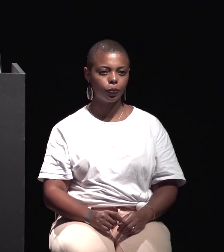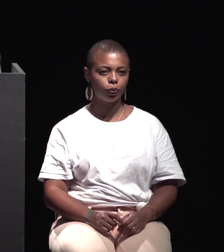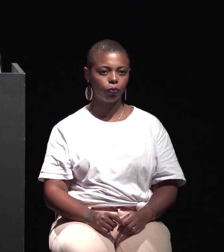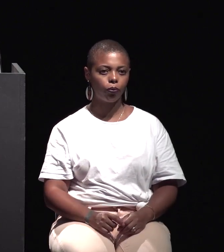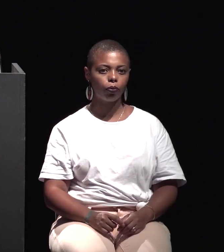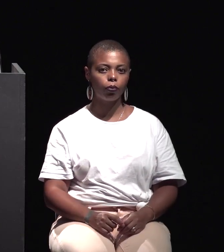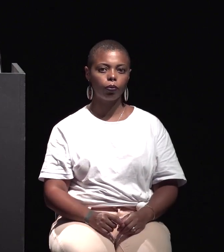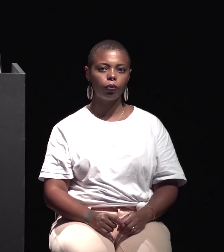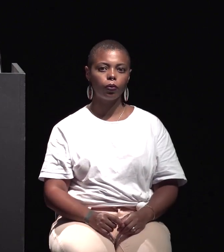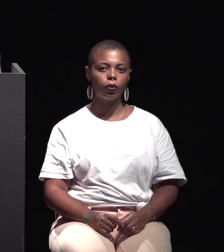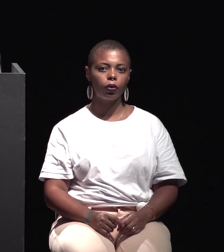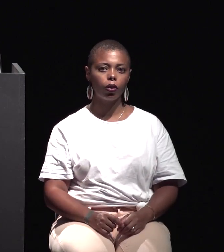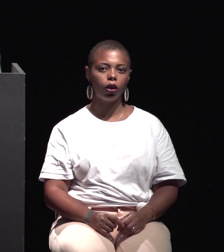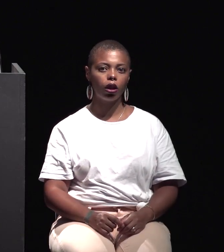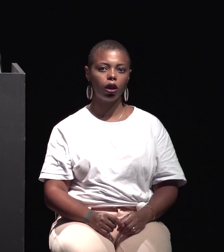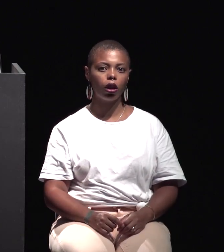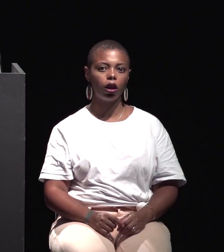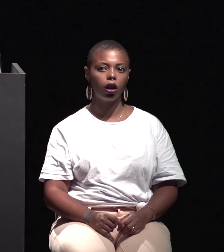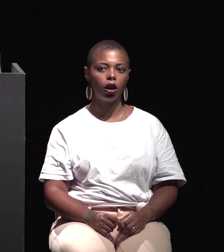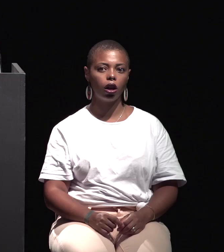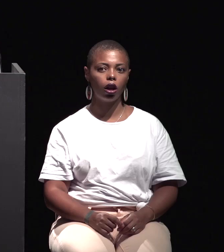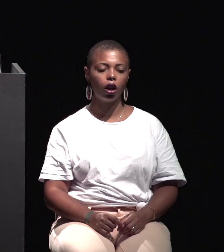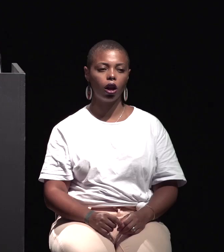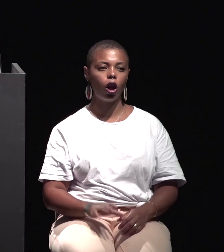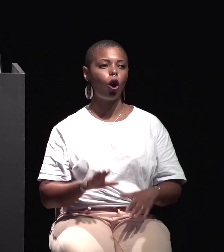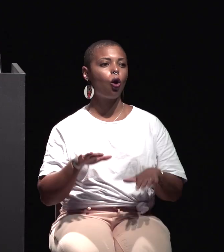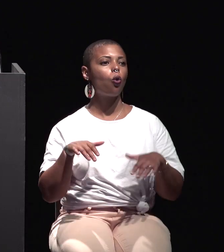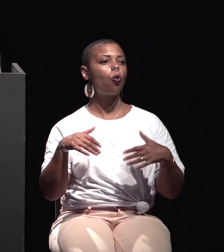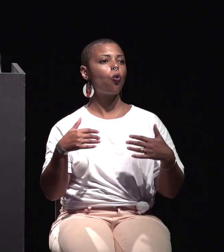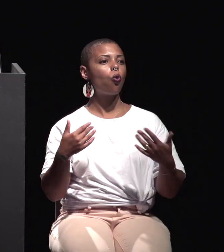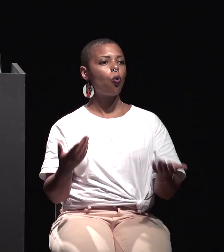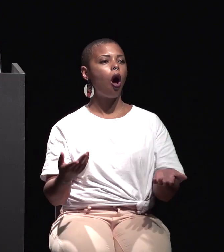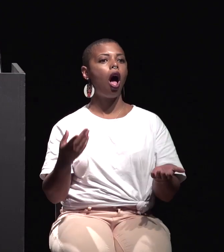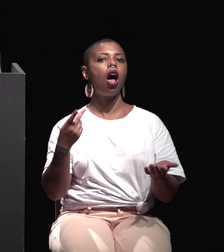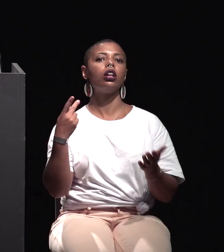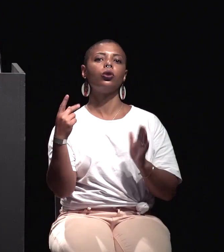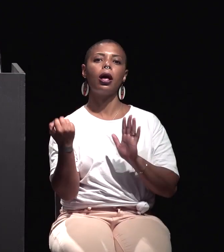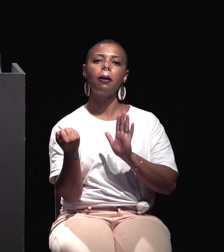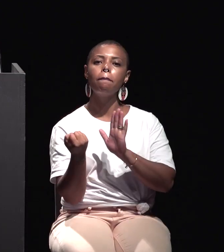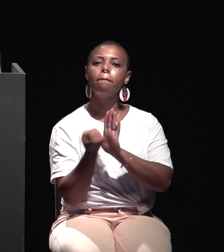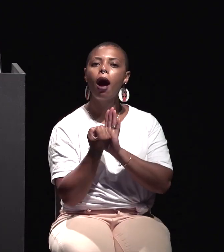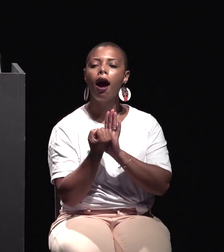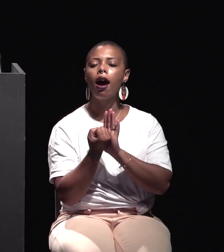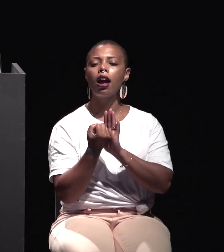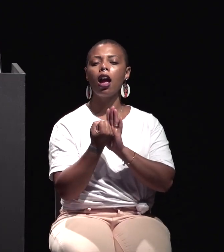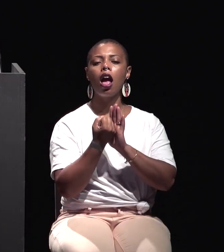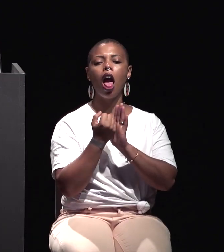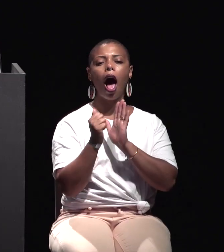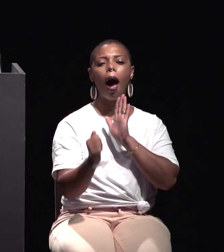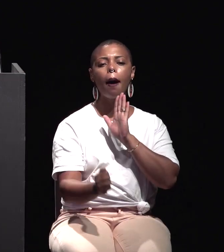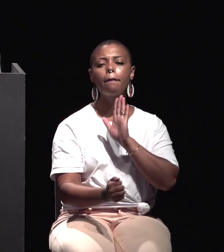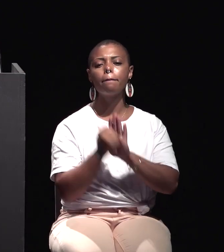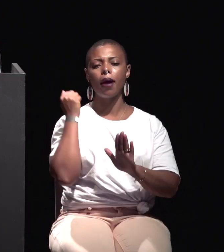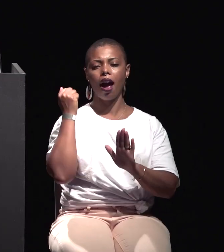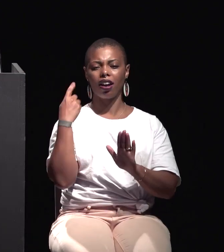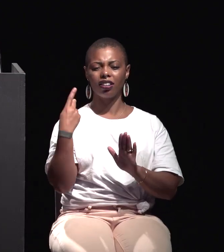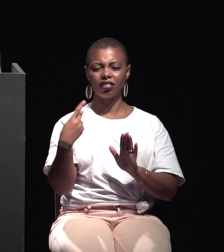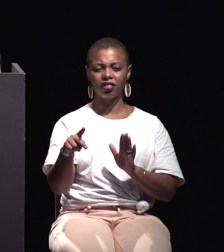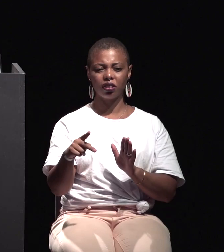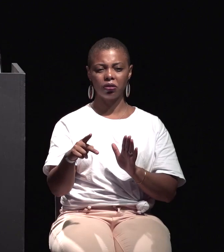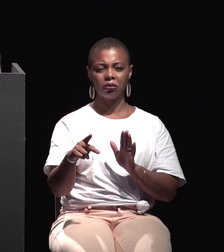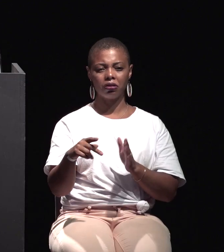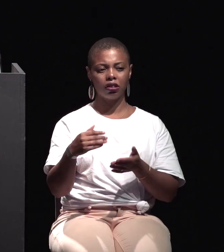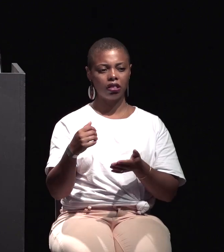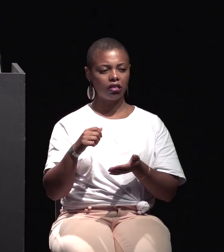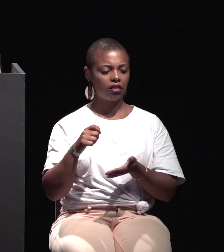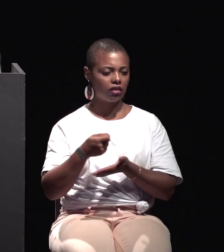Quais são as marcas de apagamento do seu texto? Tem negócio do